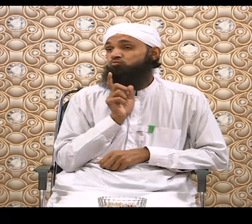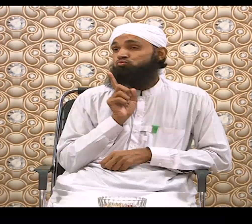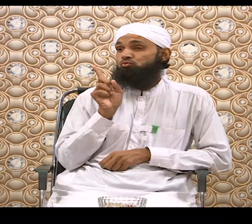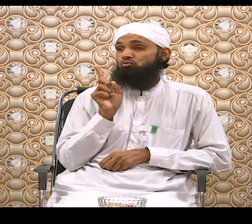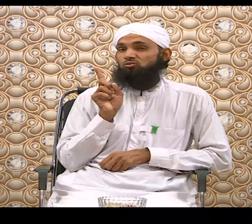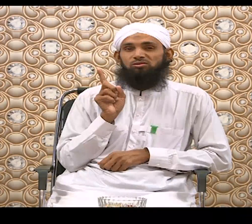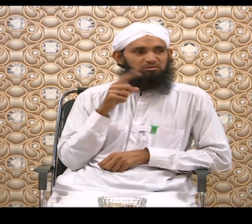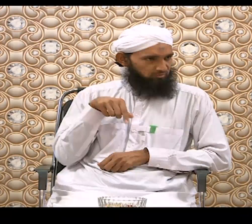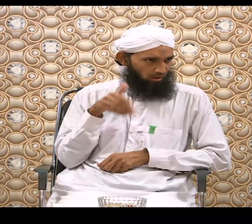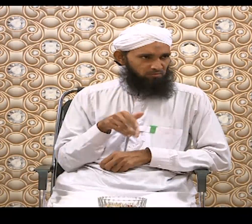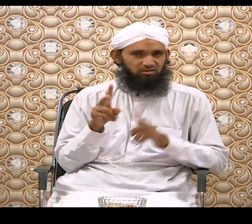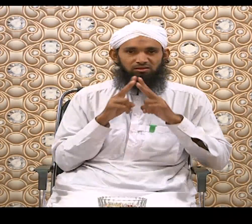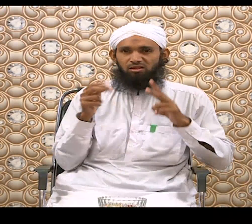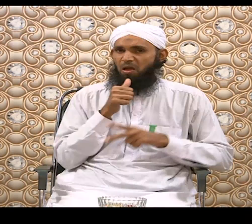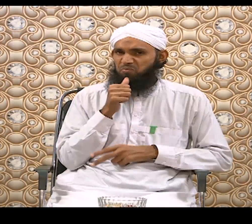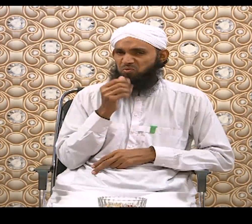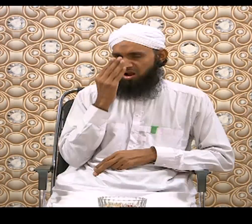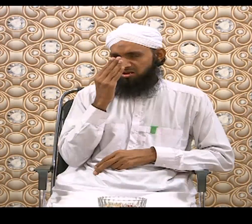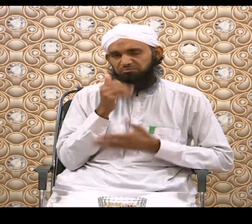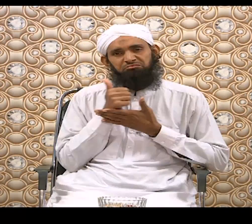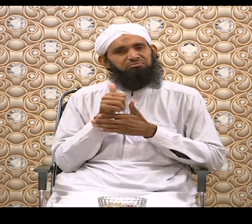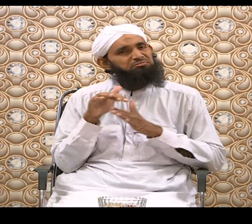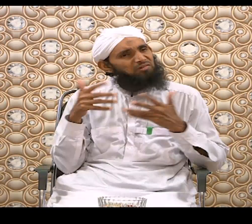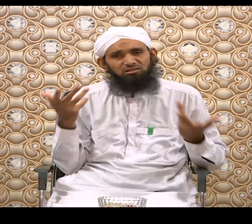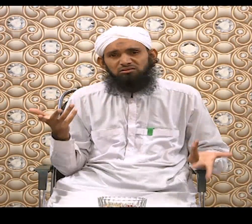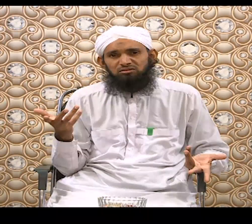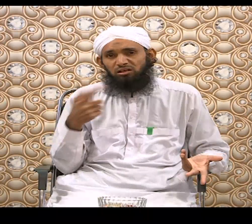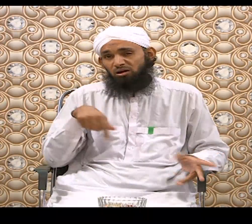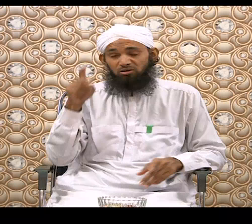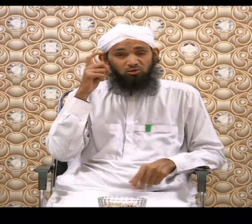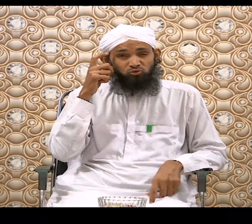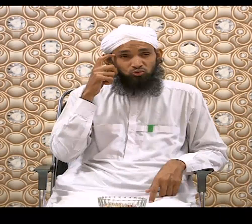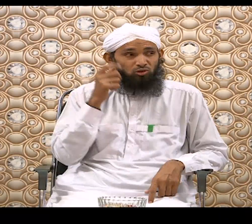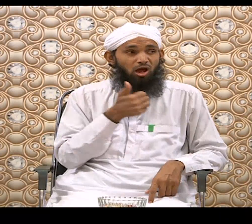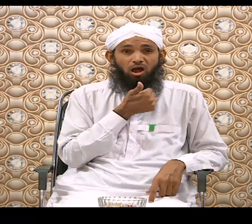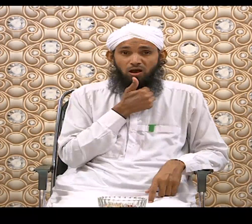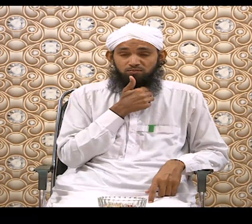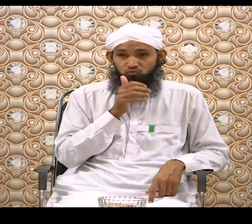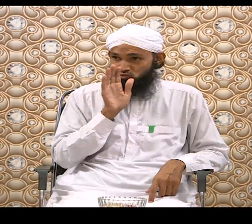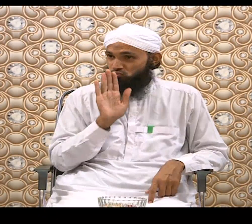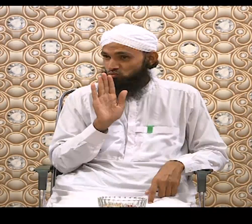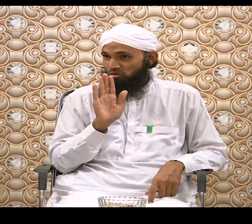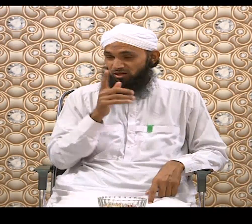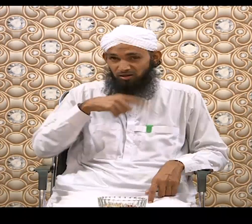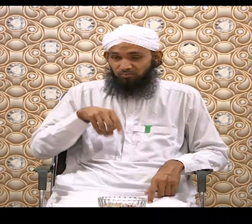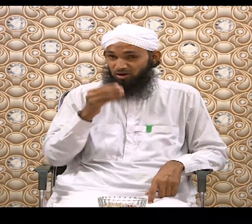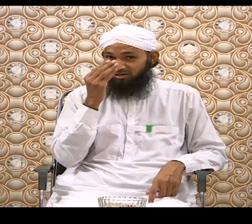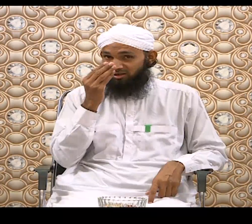بلکل نظر انداز کر دیا جاتا ہے حالانکہ باپ ہی کی بدولت ماں کی نعمت ملتی ہے